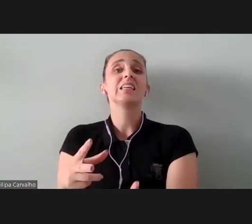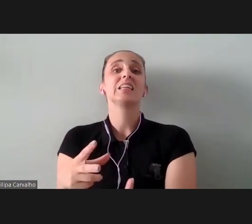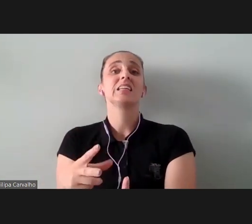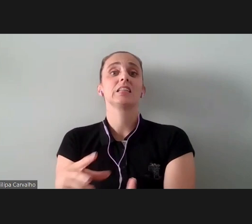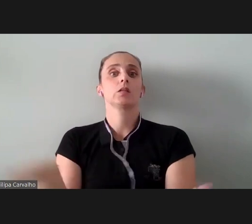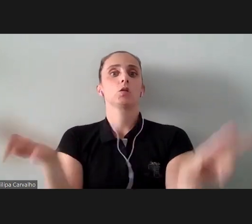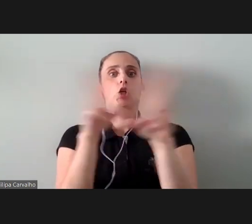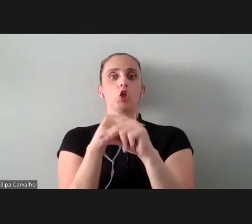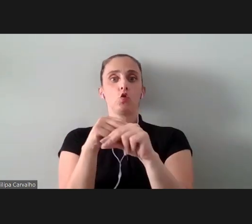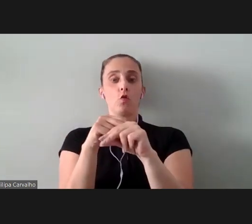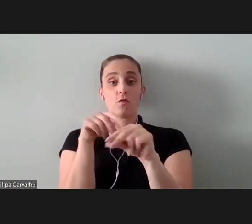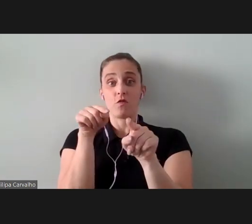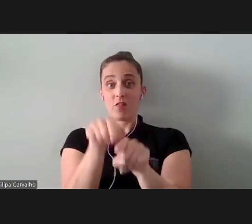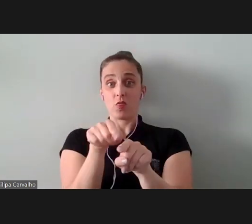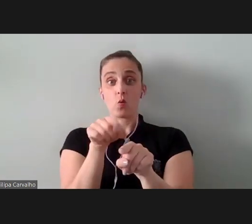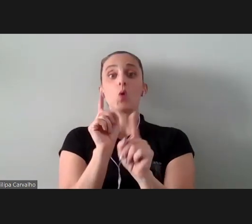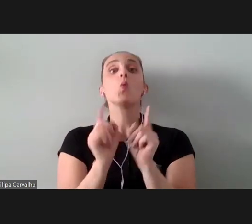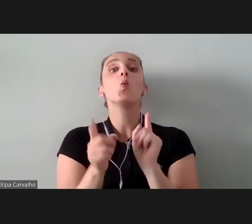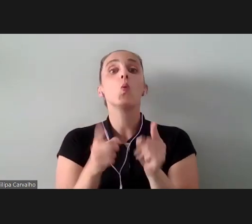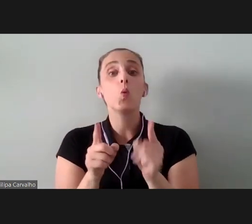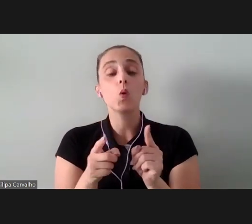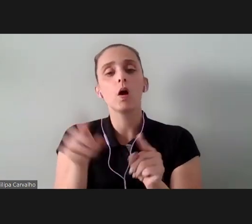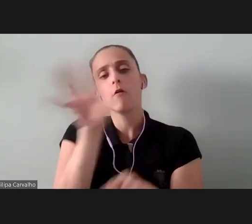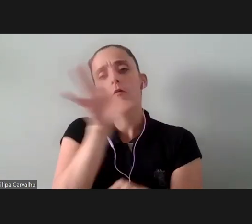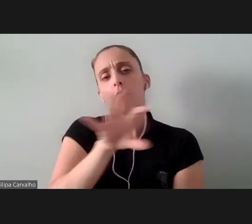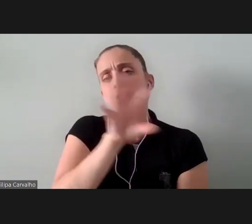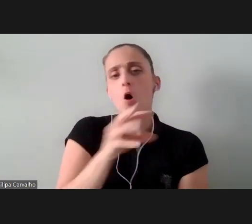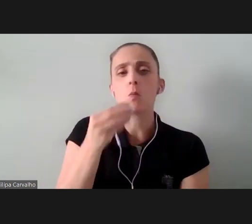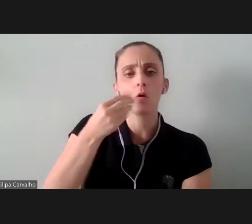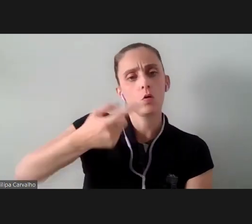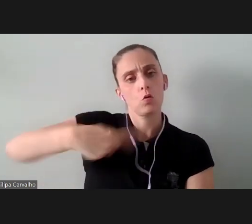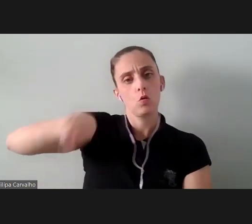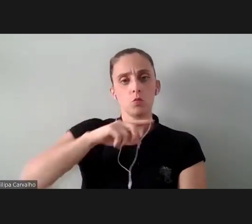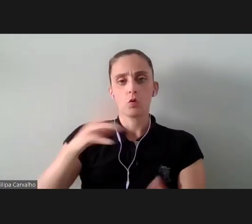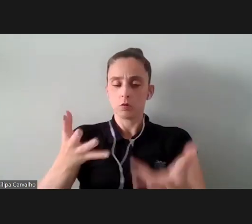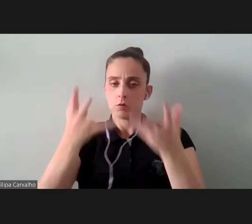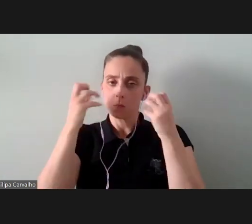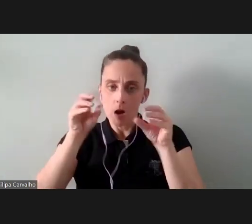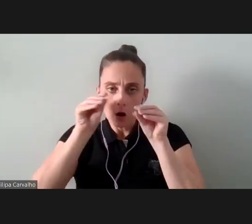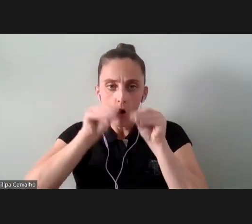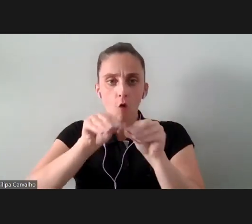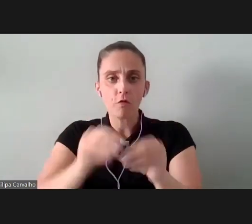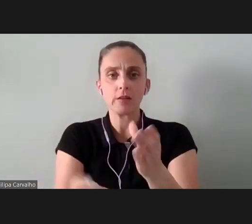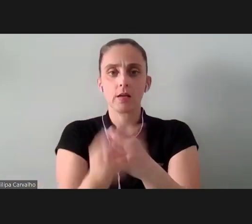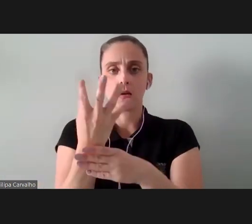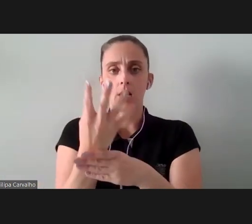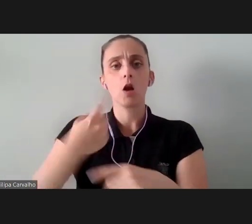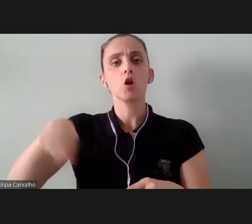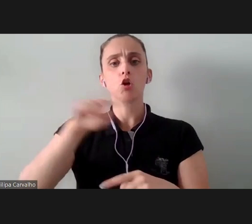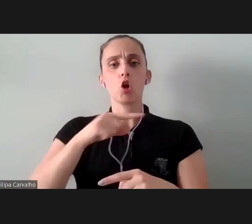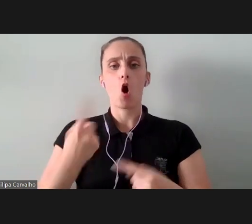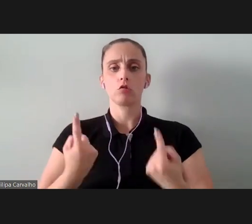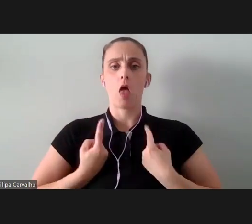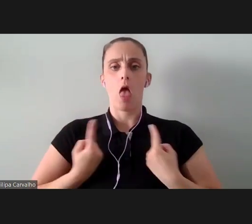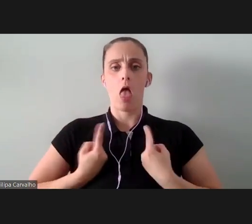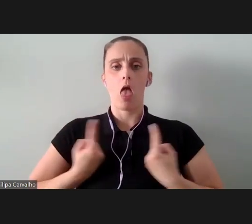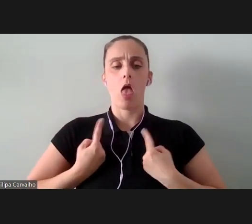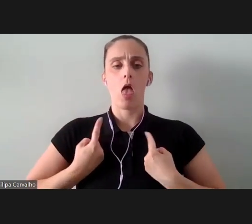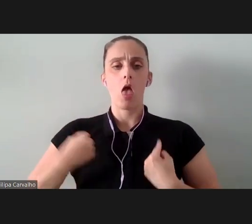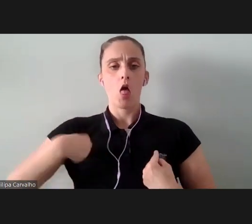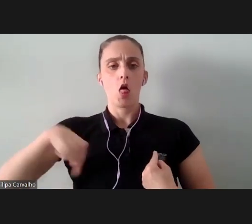neste processo é a forma como nós ousamos construir esta oferta. Não nos posicionamos como os